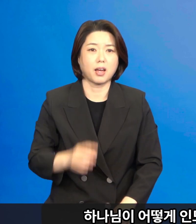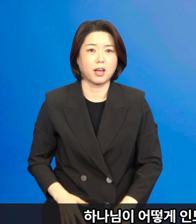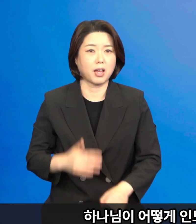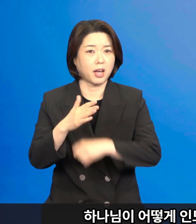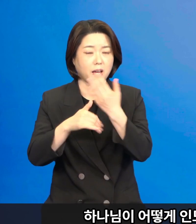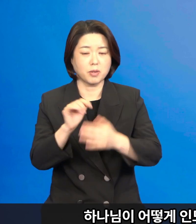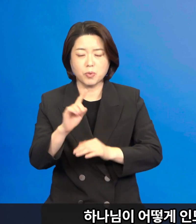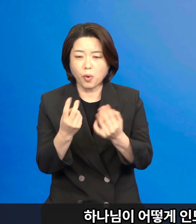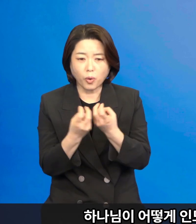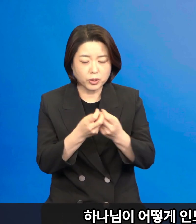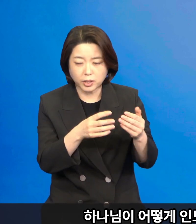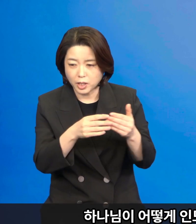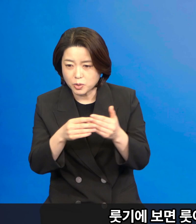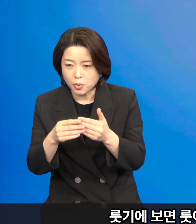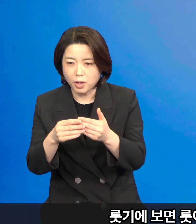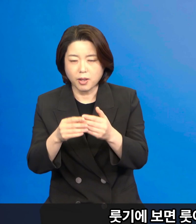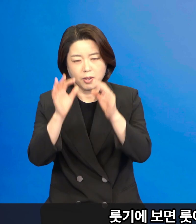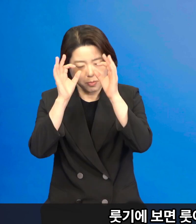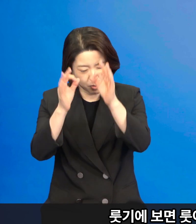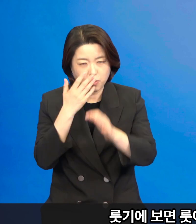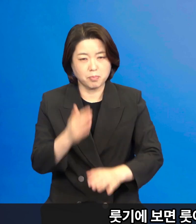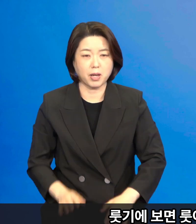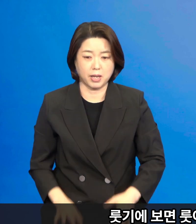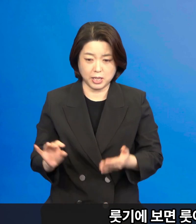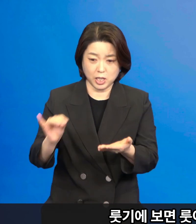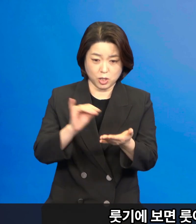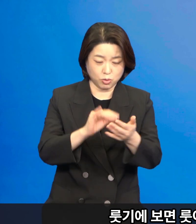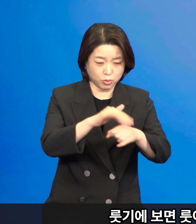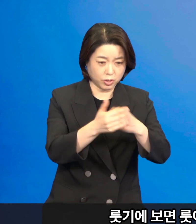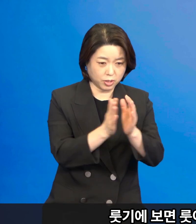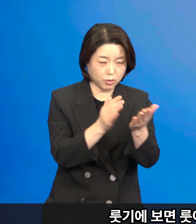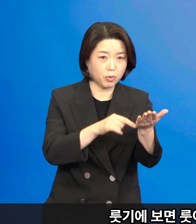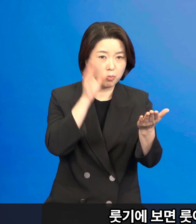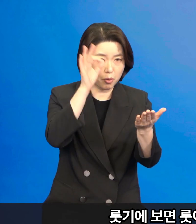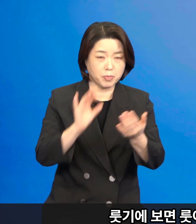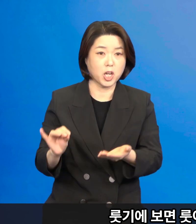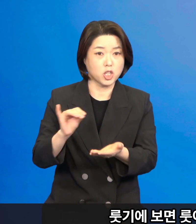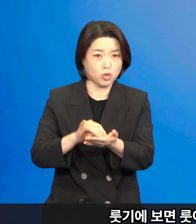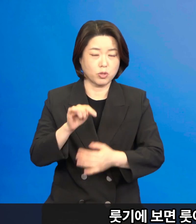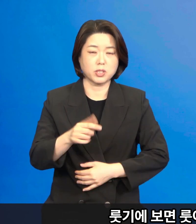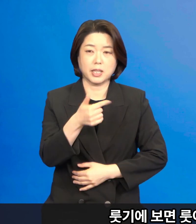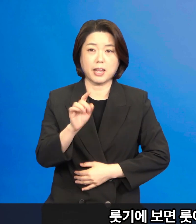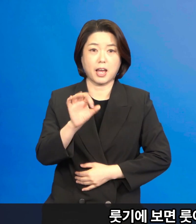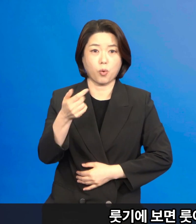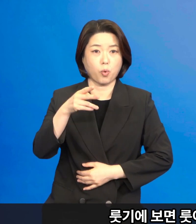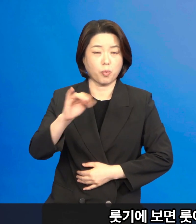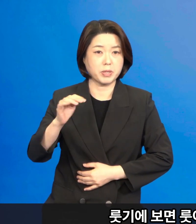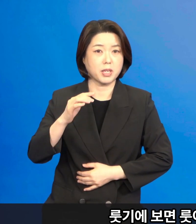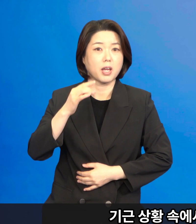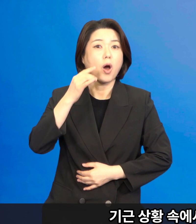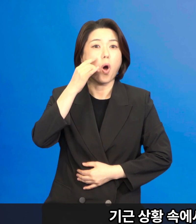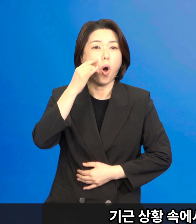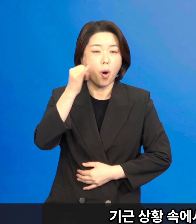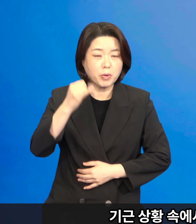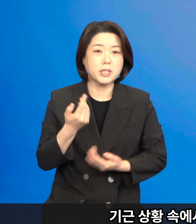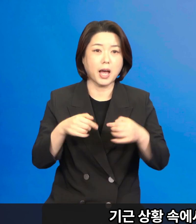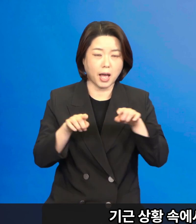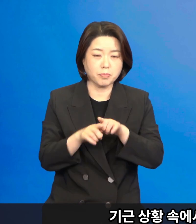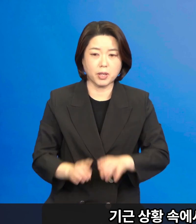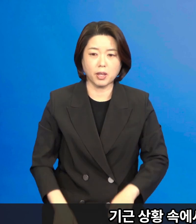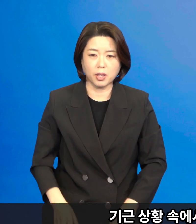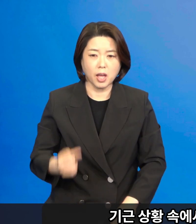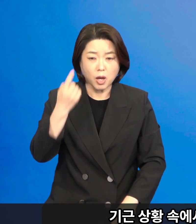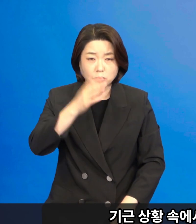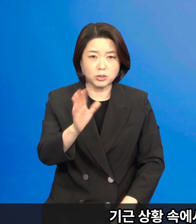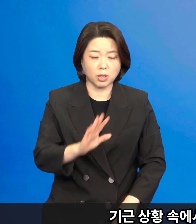어떻게 인도하신지를 보시게 될 거예요. 룻기에 보면 룻이 나오미와 함께 묻지 않고 기근 상황